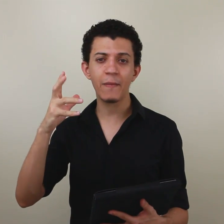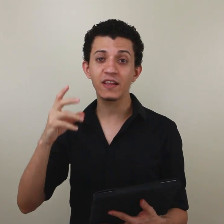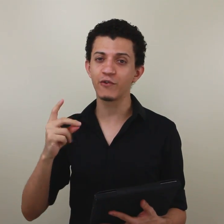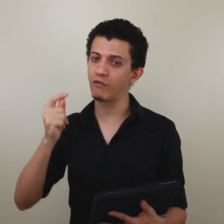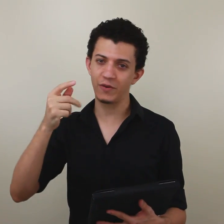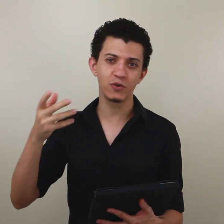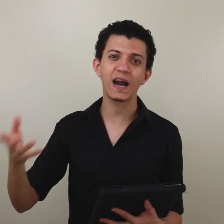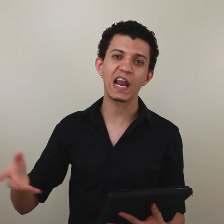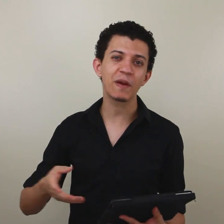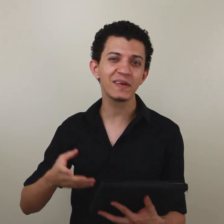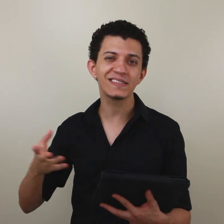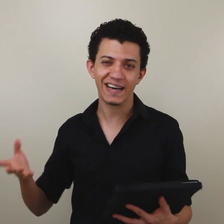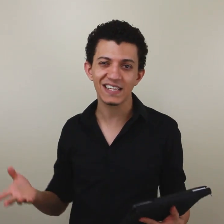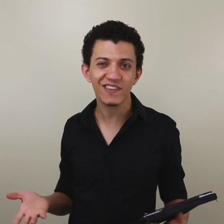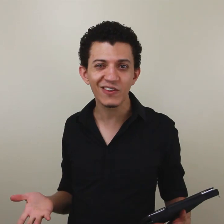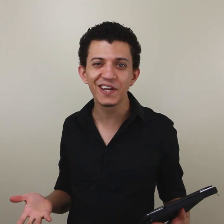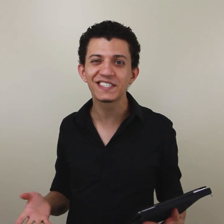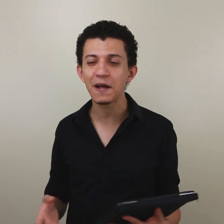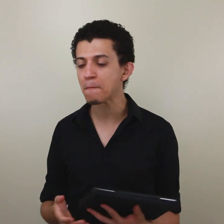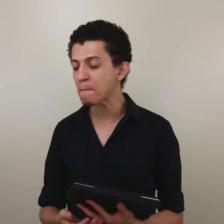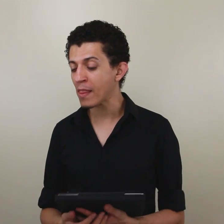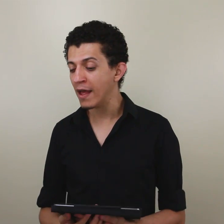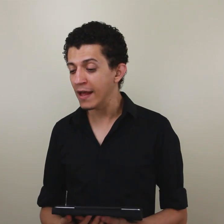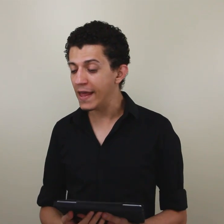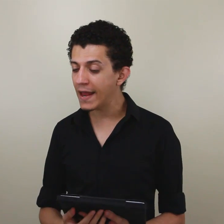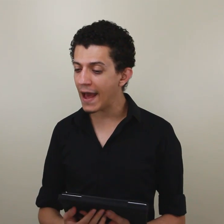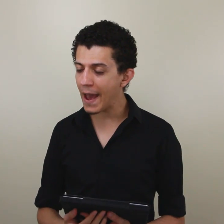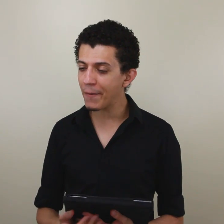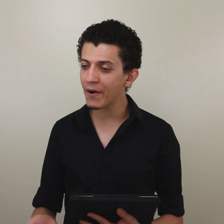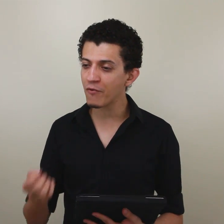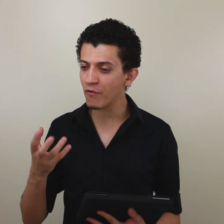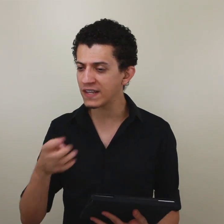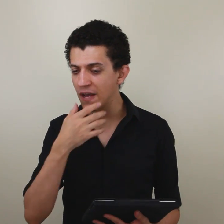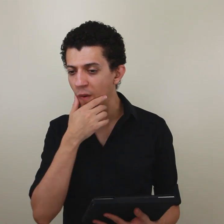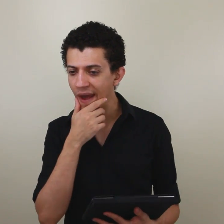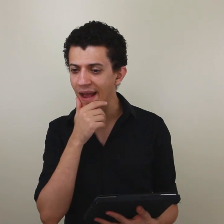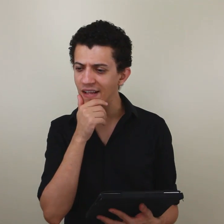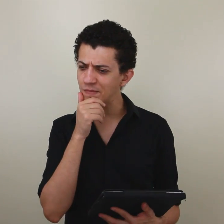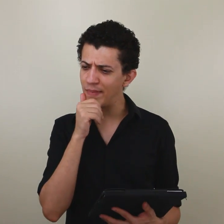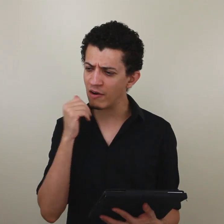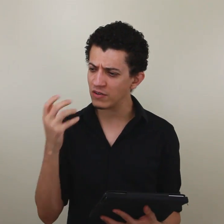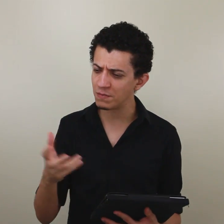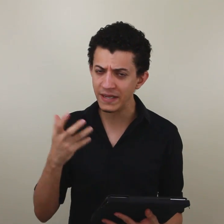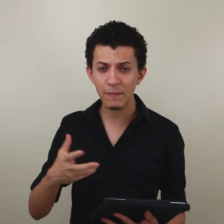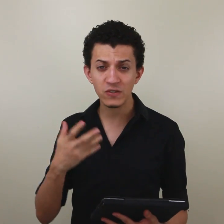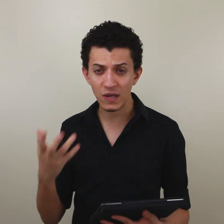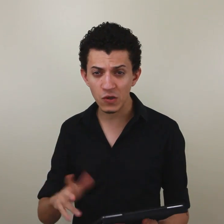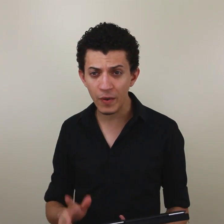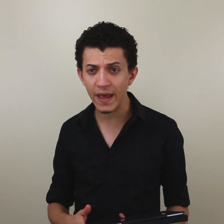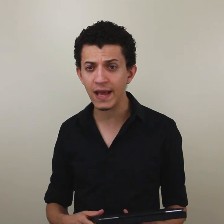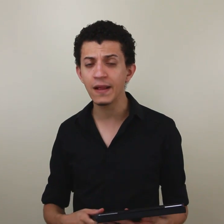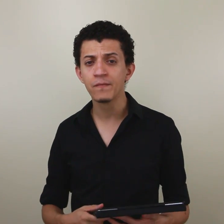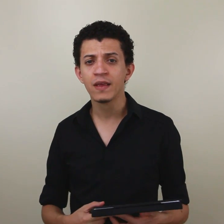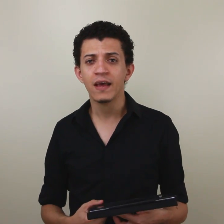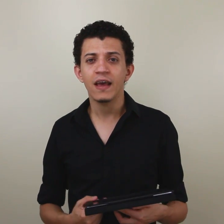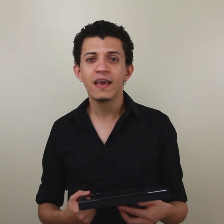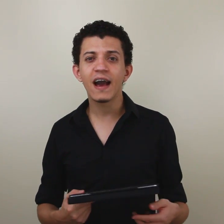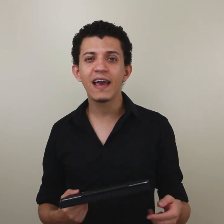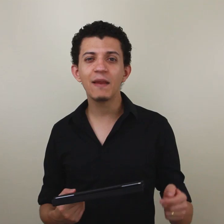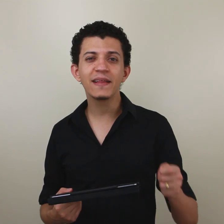mente foi: vou pedir o cara para me ensinar classificadores, né? E aí, na época, eu conversei com ele, expliquei minha situação para ele, e aí ele me